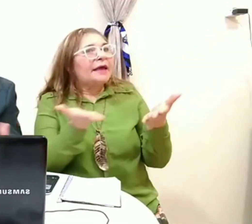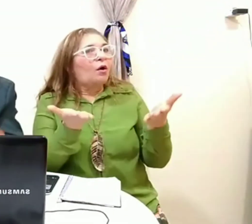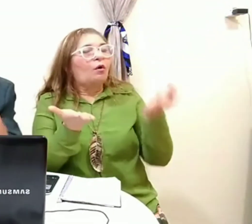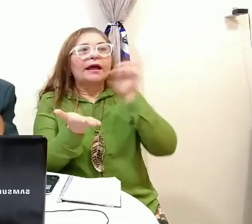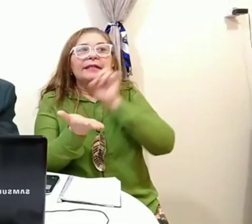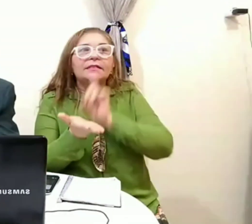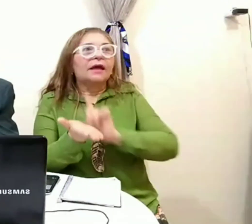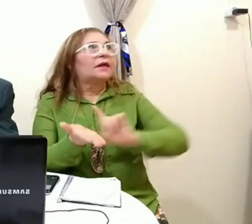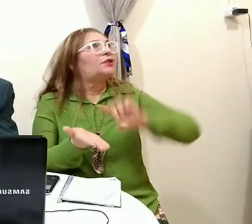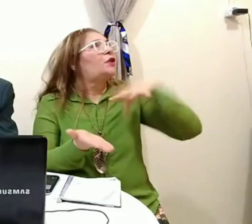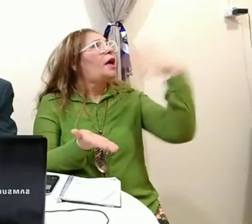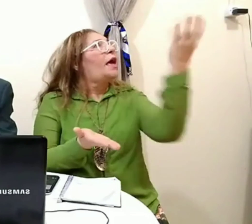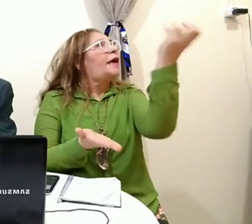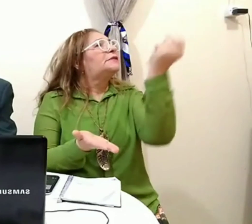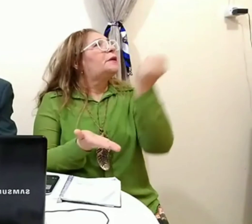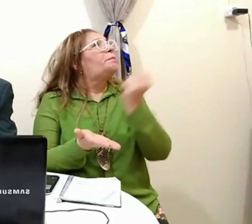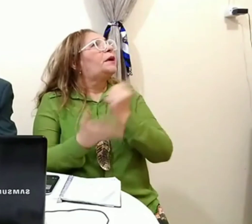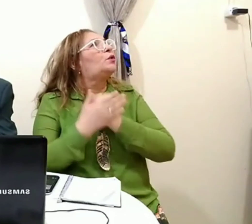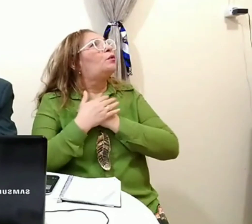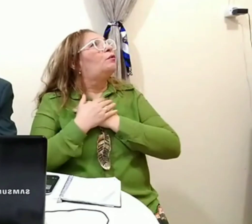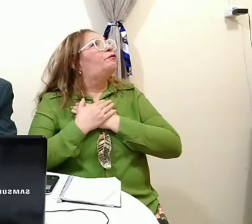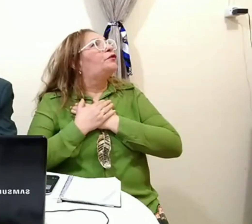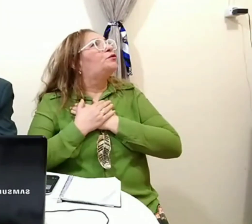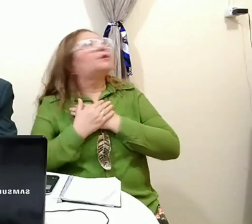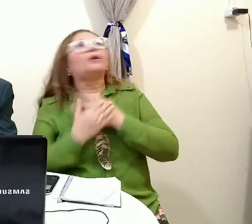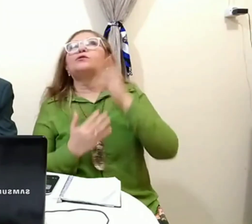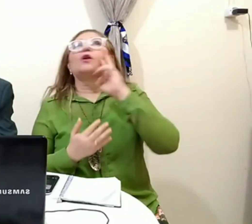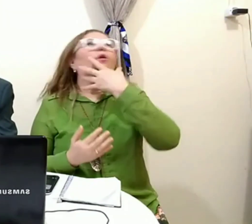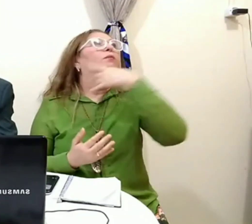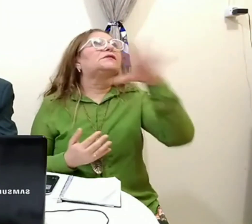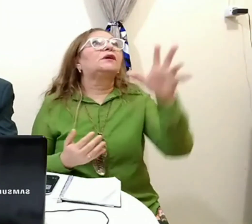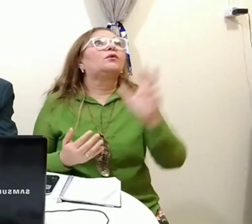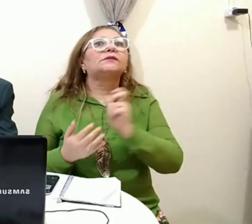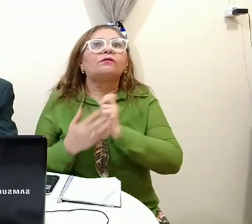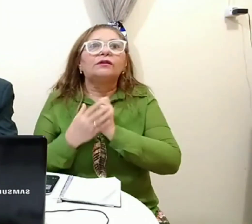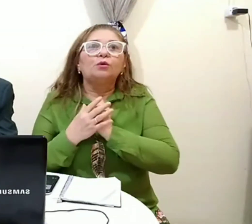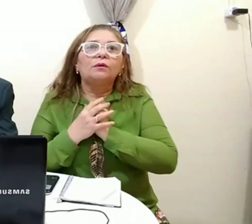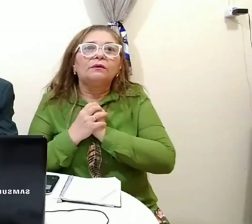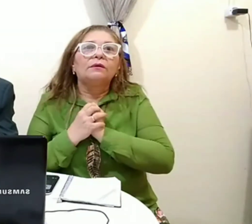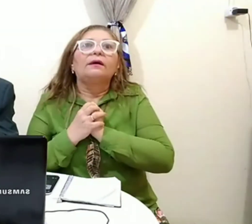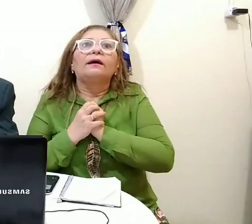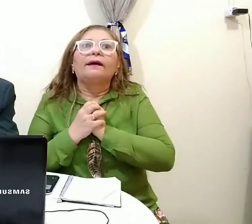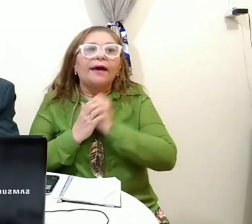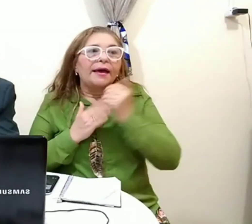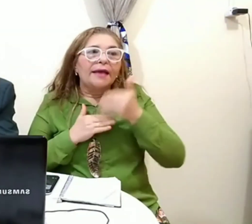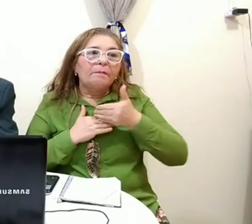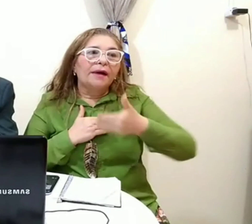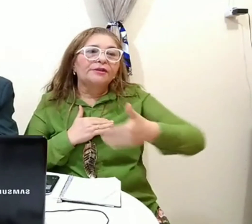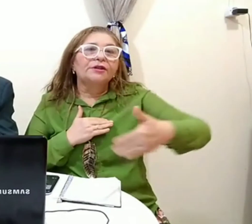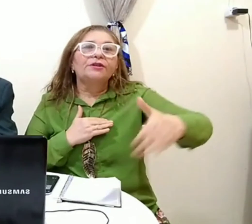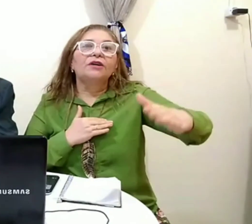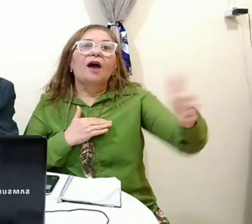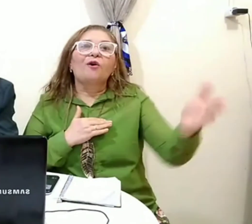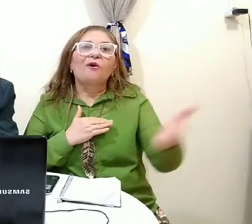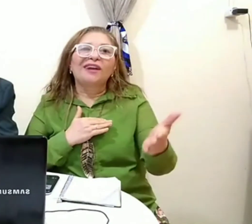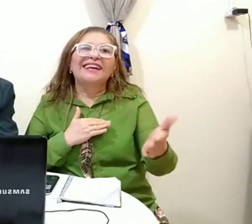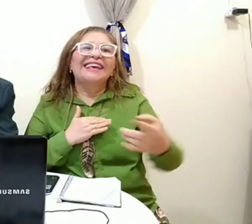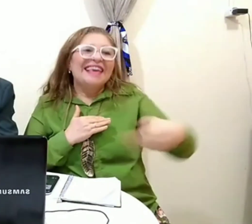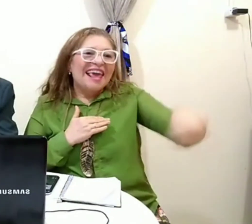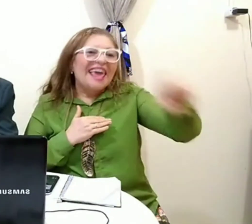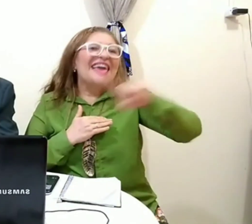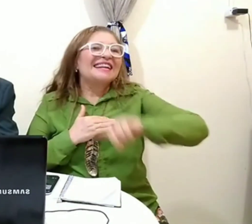dia receberam o Filho de Deus como Senhor e Salvador de suas vidas. E a partir dali, eles